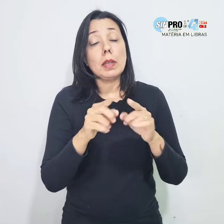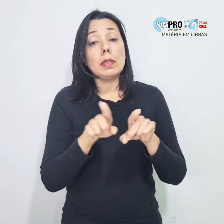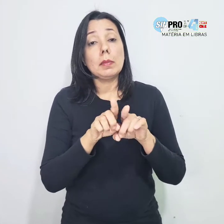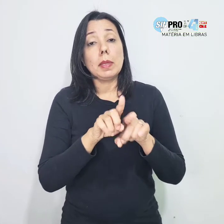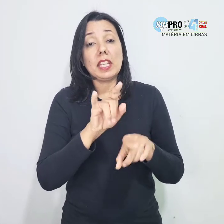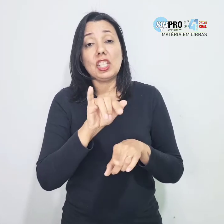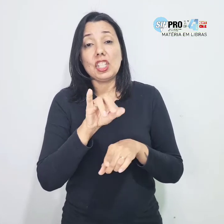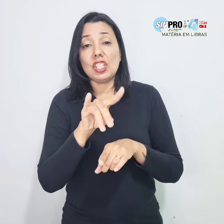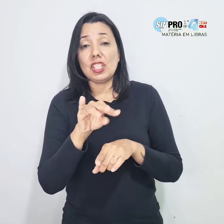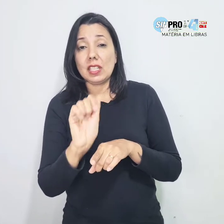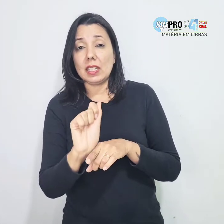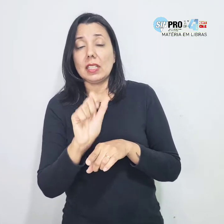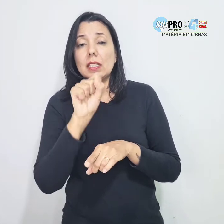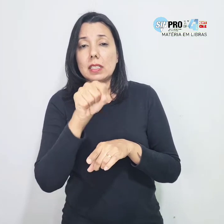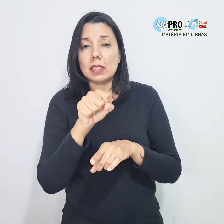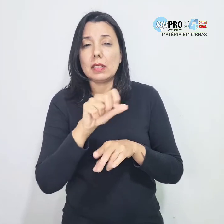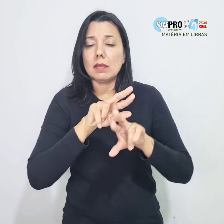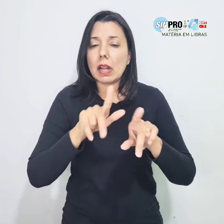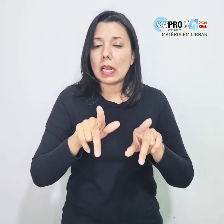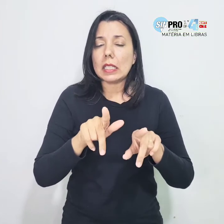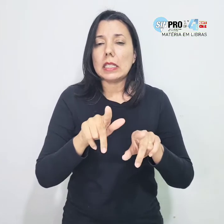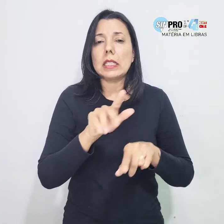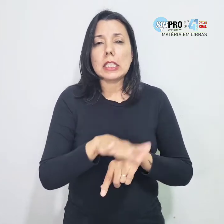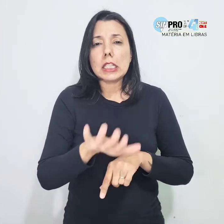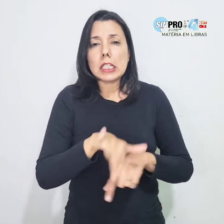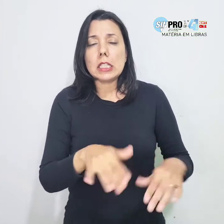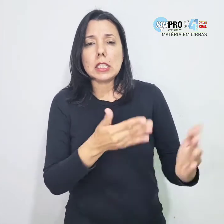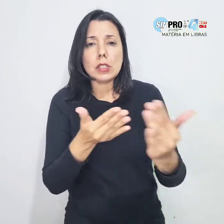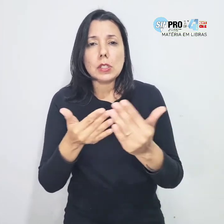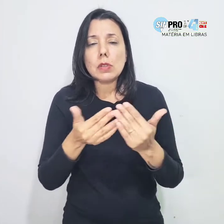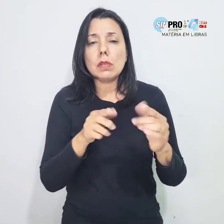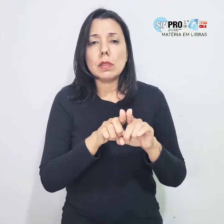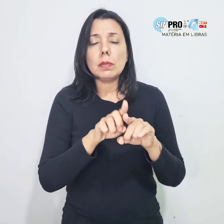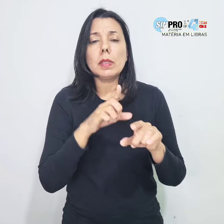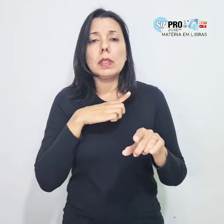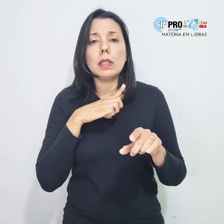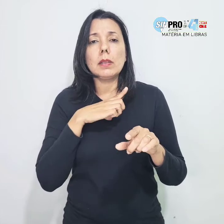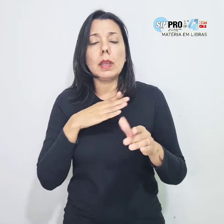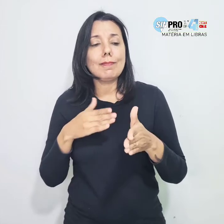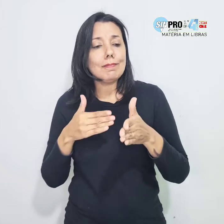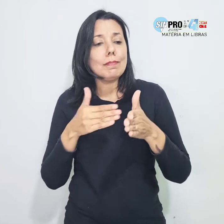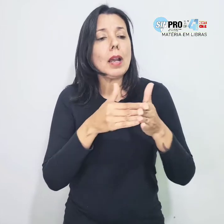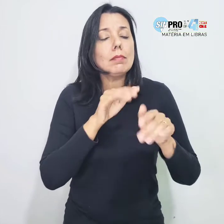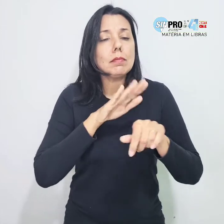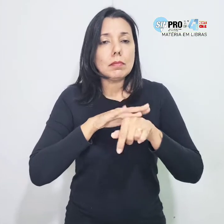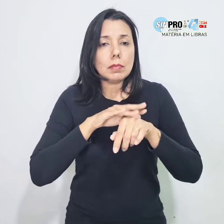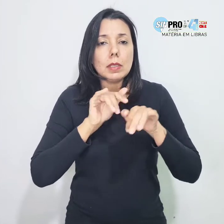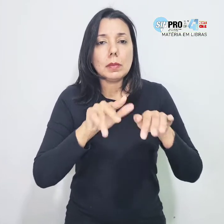indiretamente, muitas crianças e jovens sofreram enormemente com o impacto da pandemia no seu